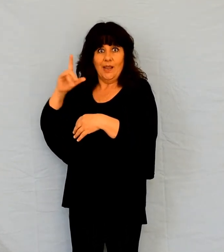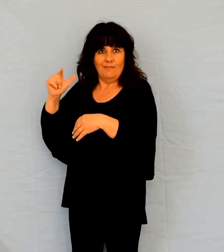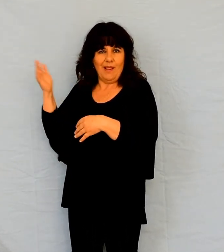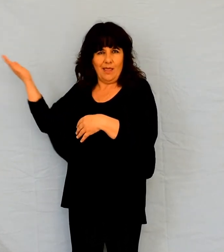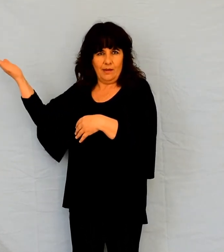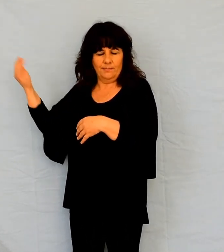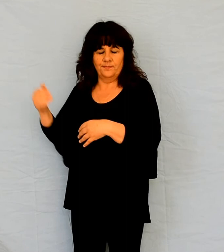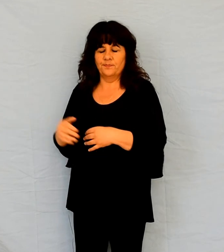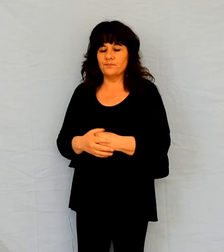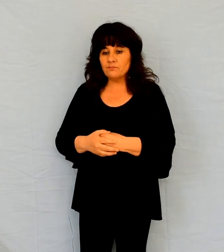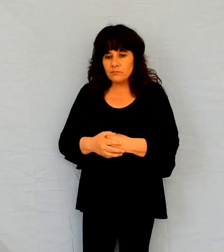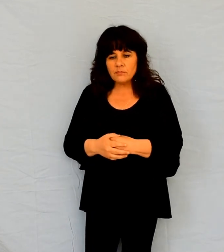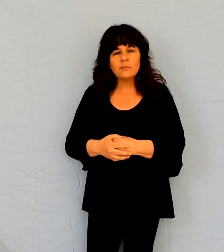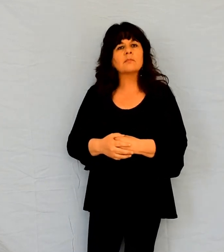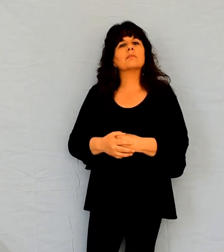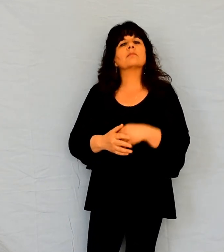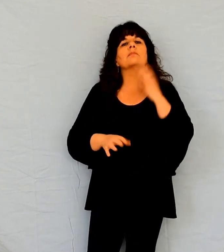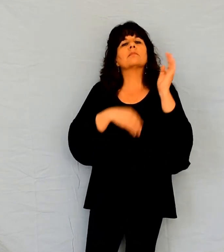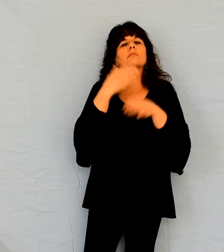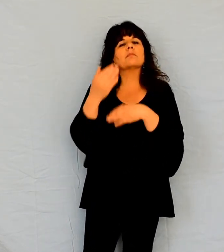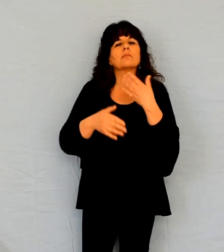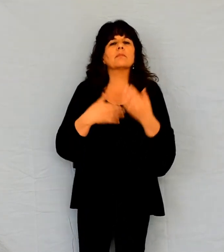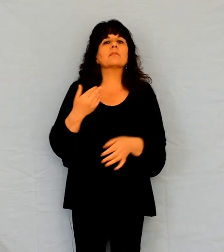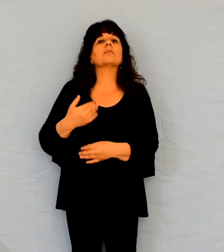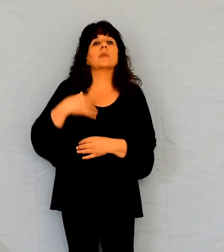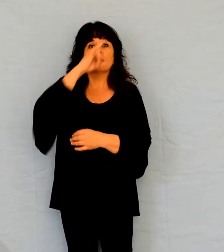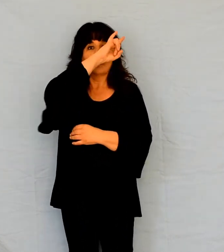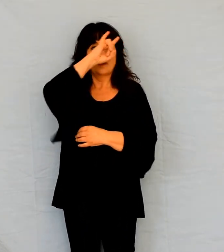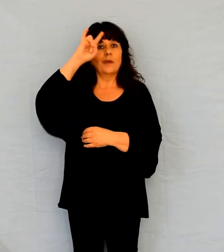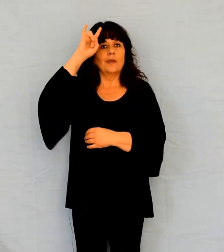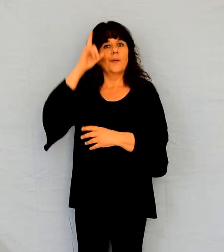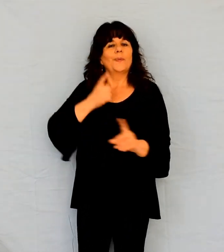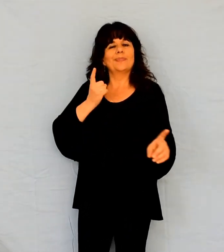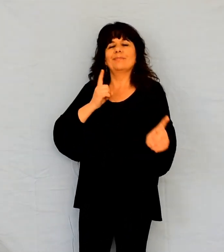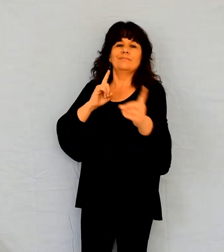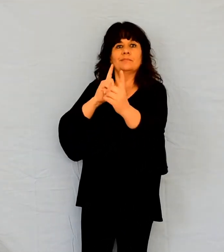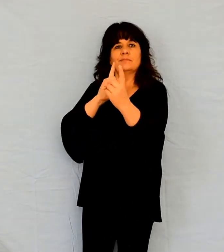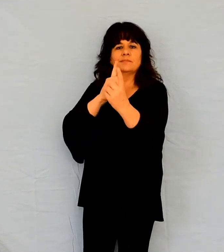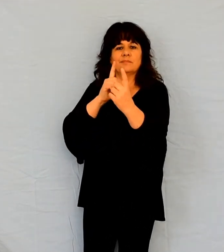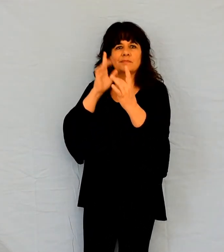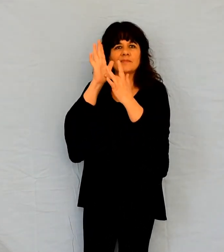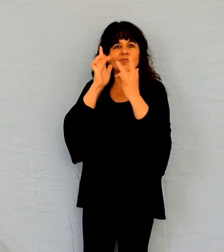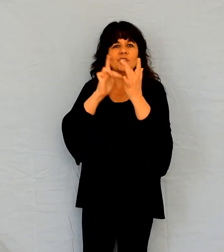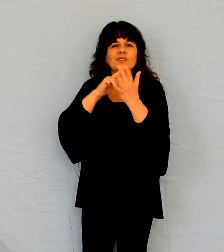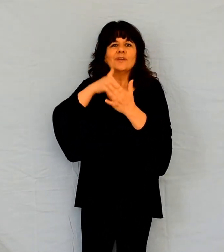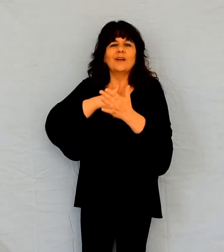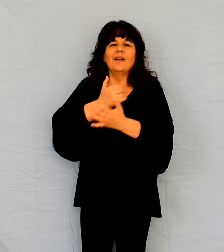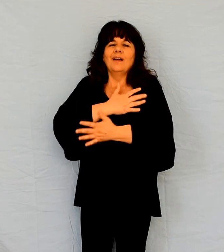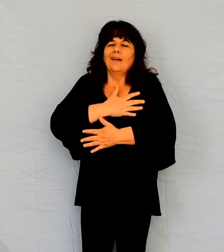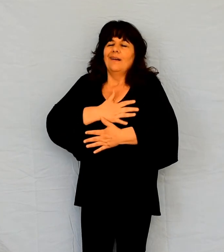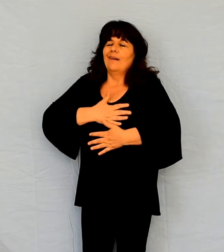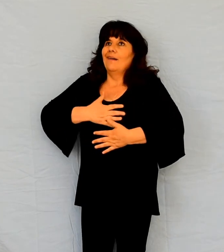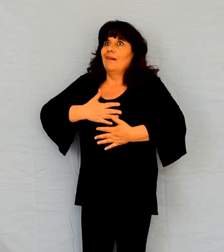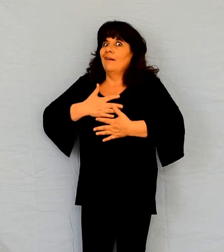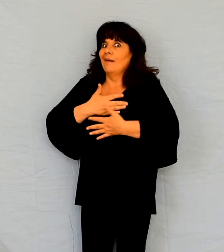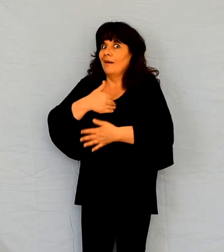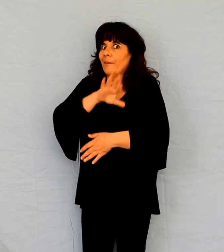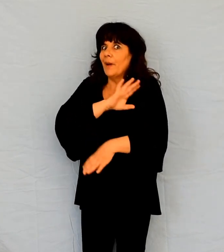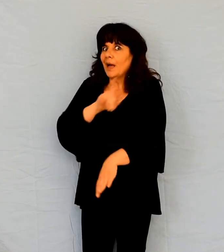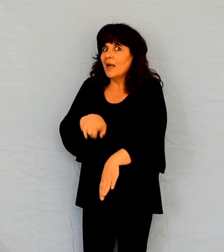À la vue de Jésus, Hérode éprouva une joie extrême. En effet, depuis longtemps, il désirait le voir